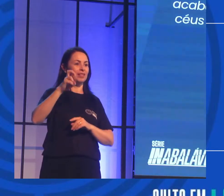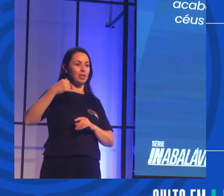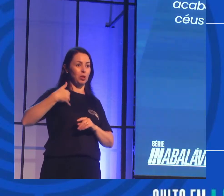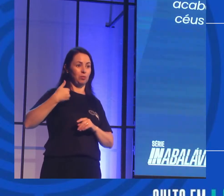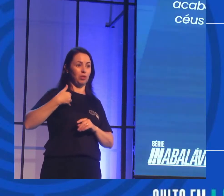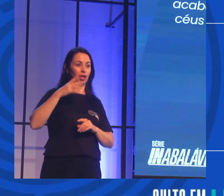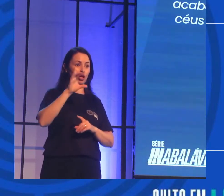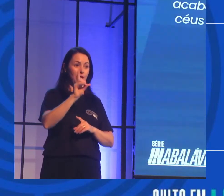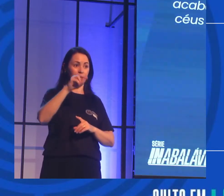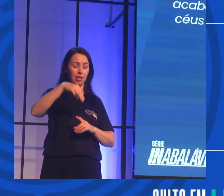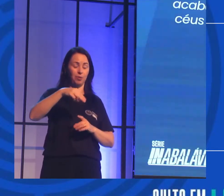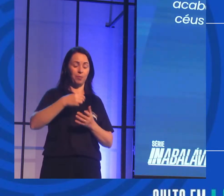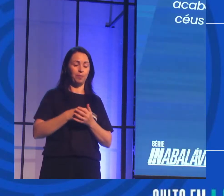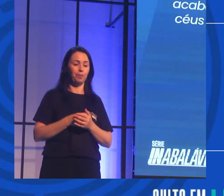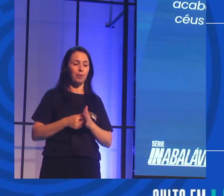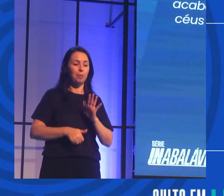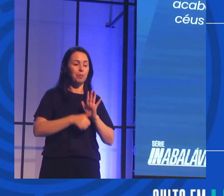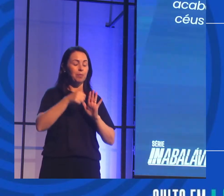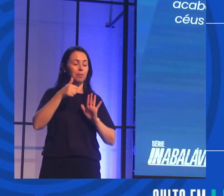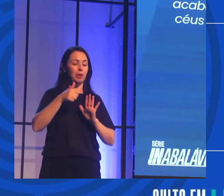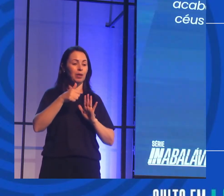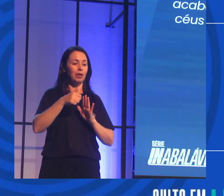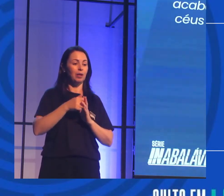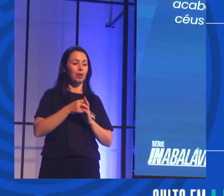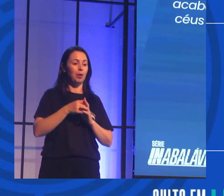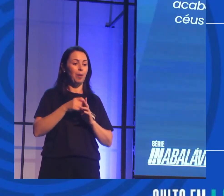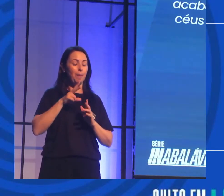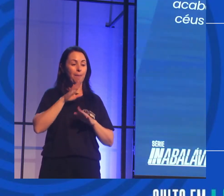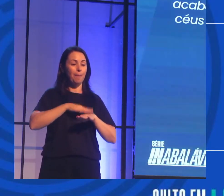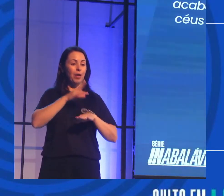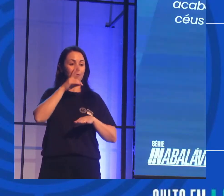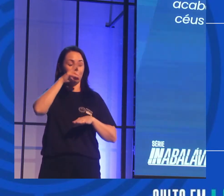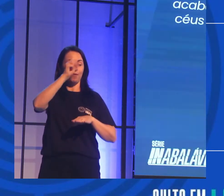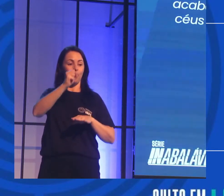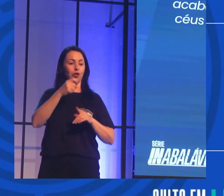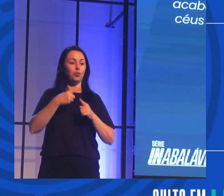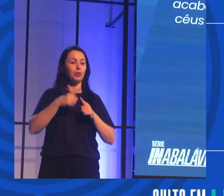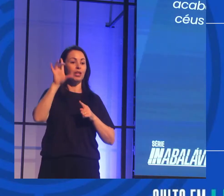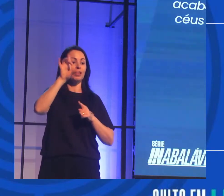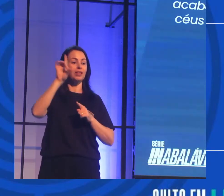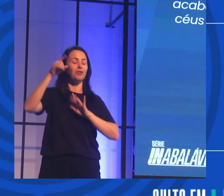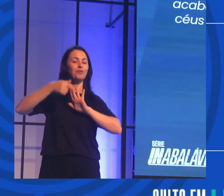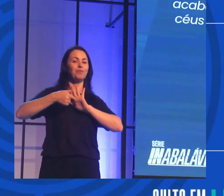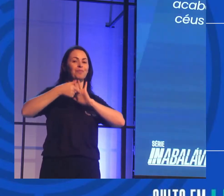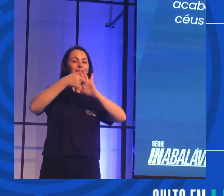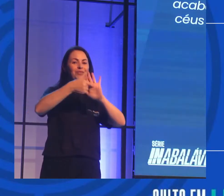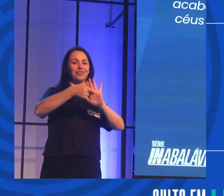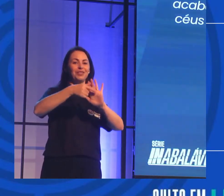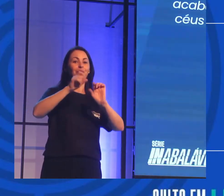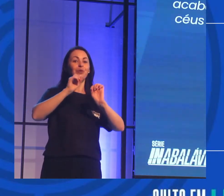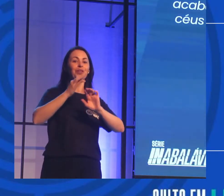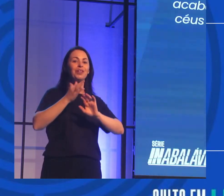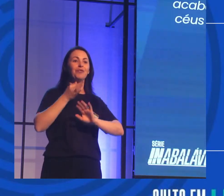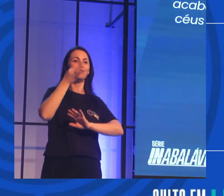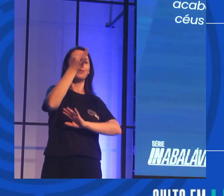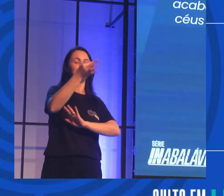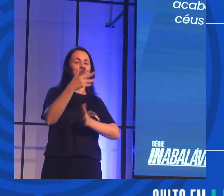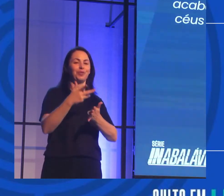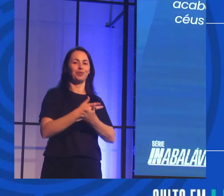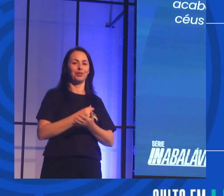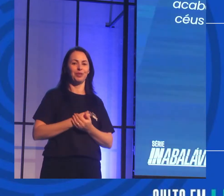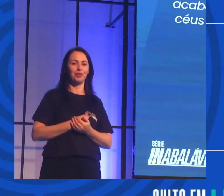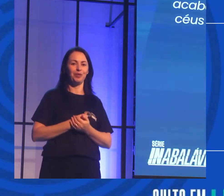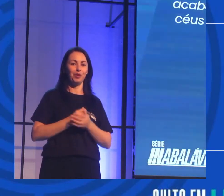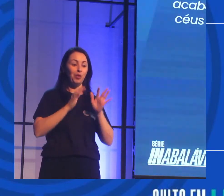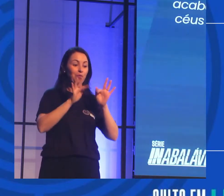idade. Quando Deus revela a ele o que está por vir, o final da história, o